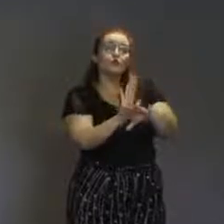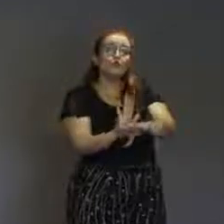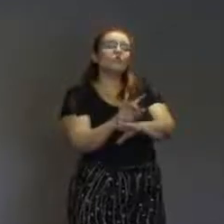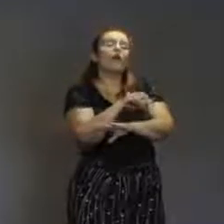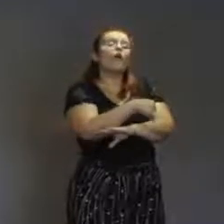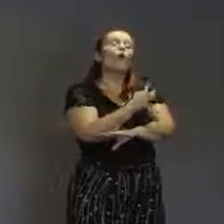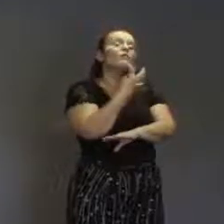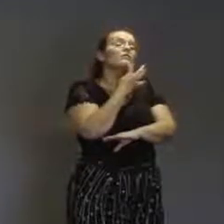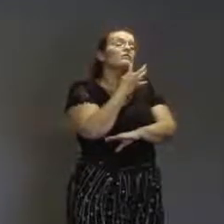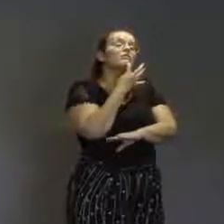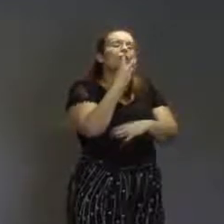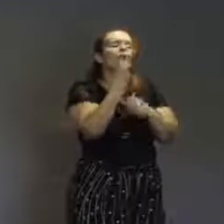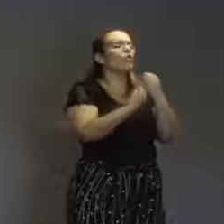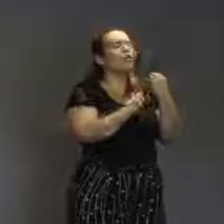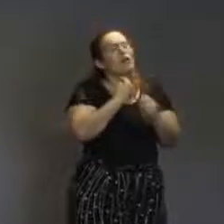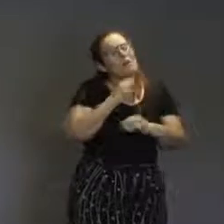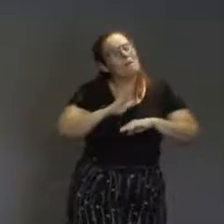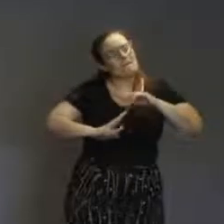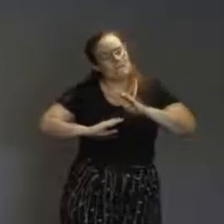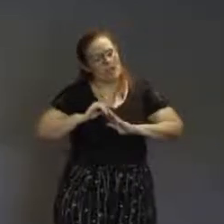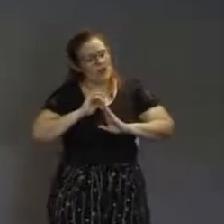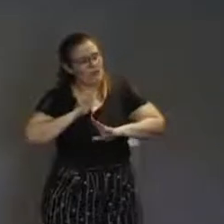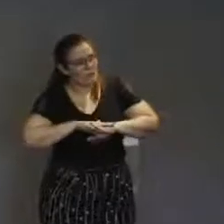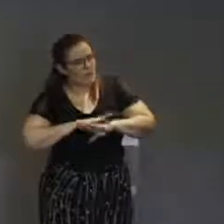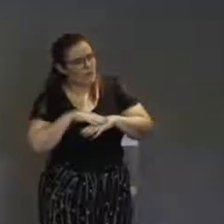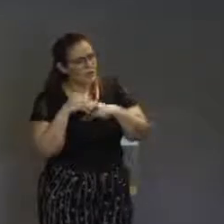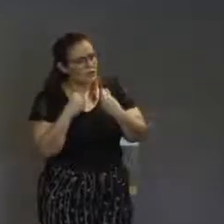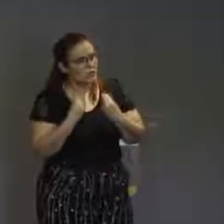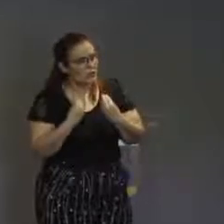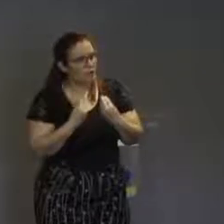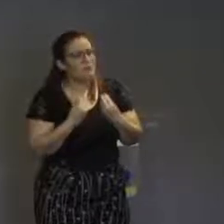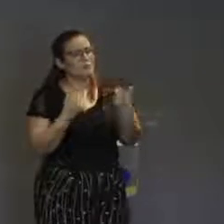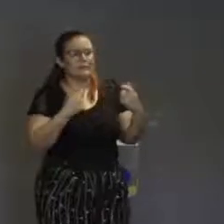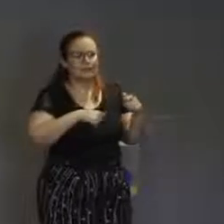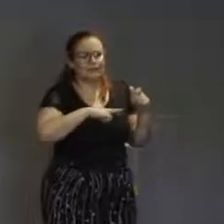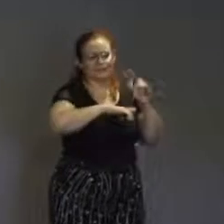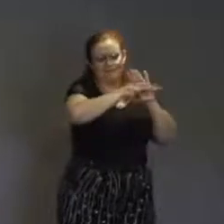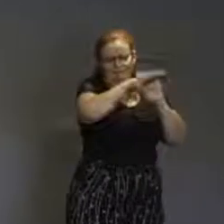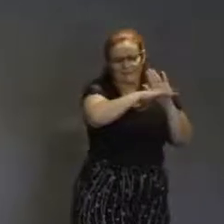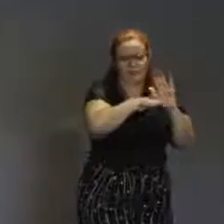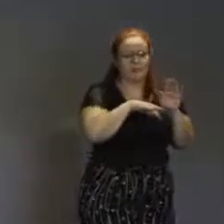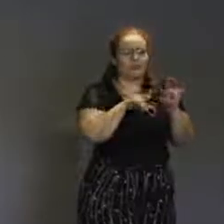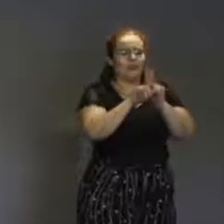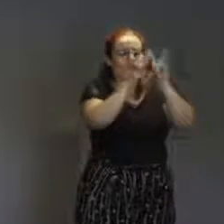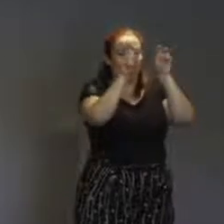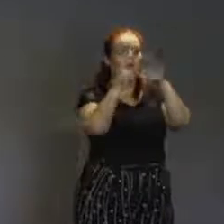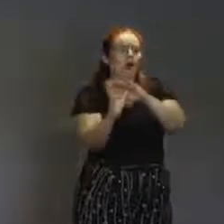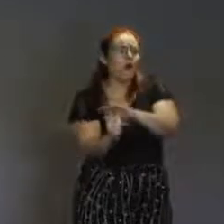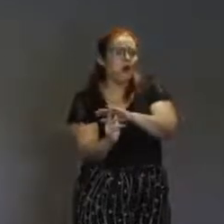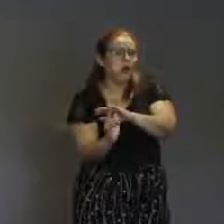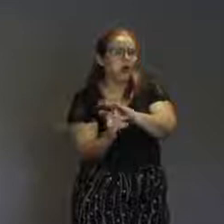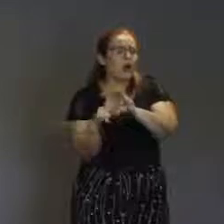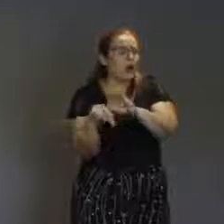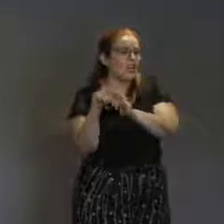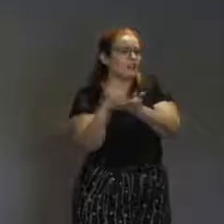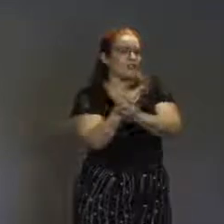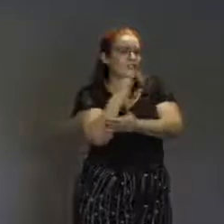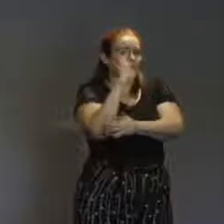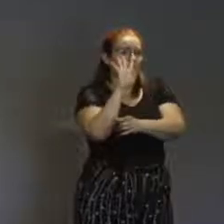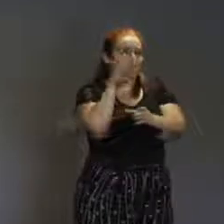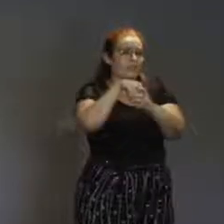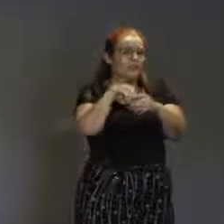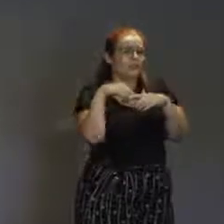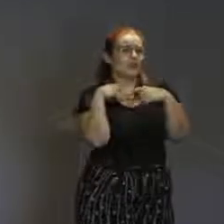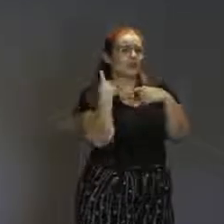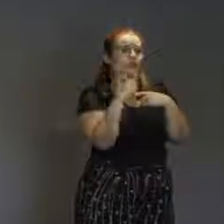que a gente faz isso na prática? A gente tem formalidades inúmeras, né, com questões de corrupção que acontecem no Brasil, etc. A gente tem que achar que as leis são